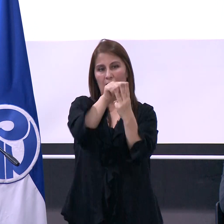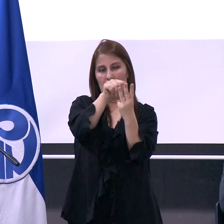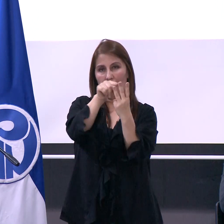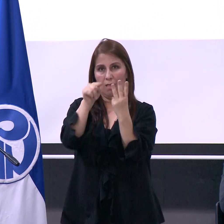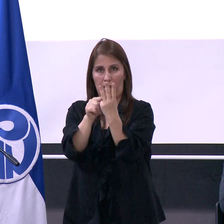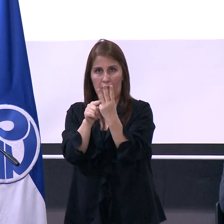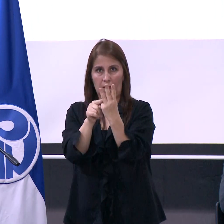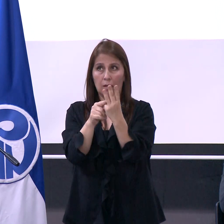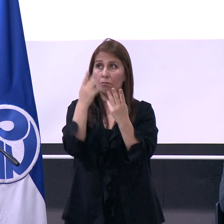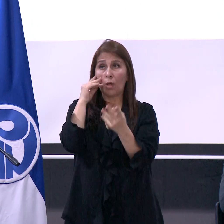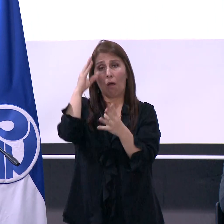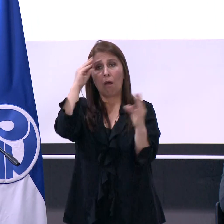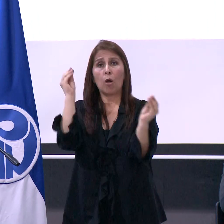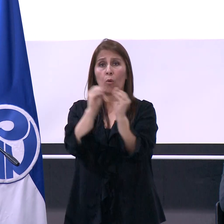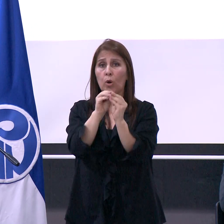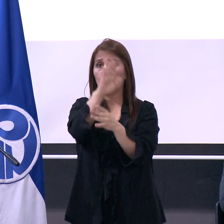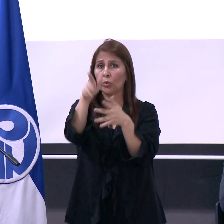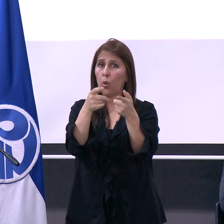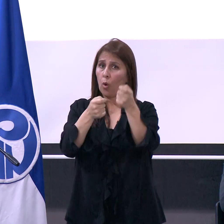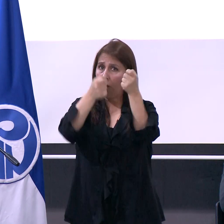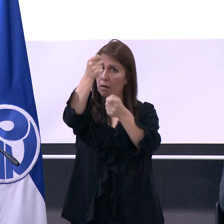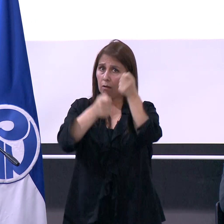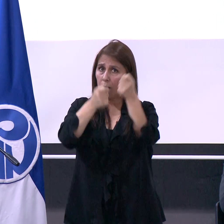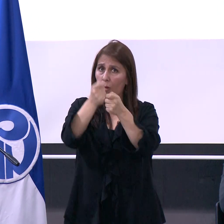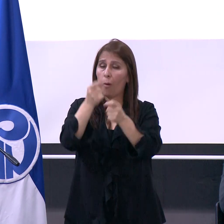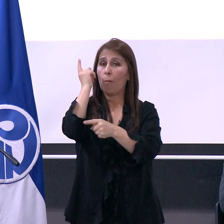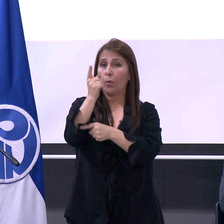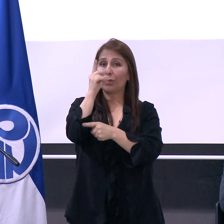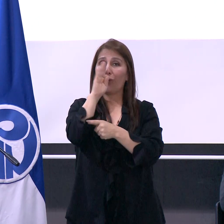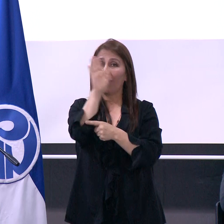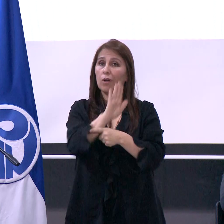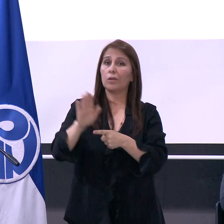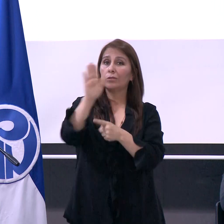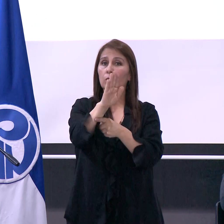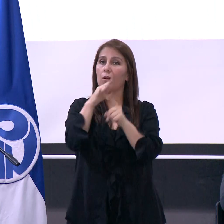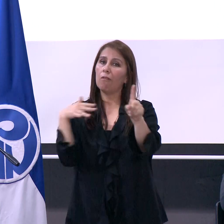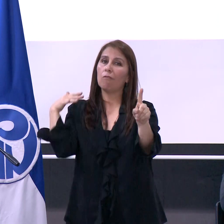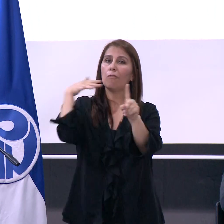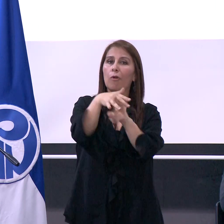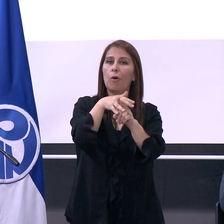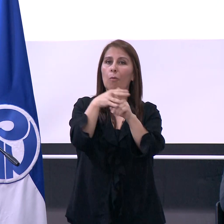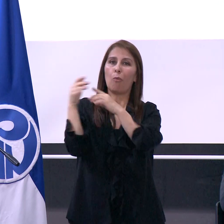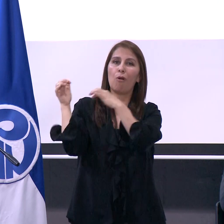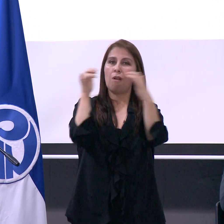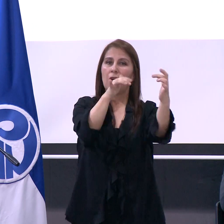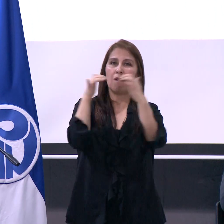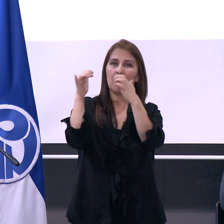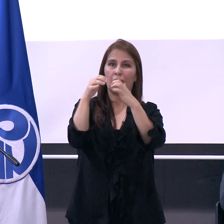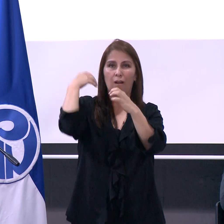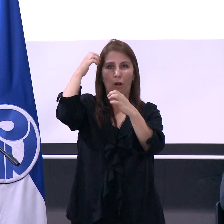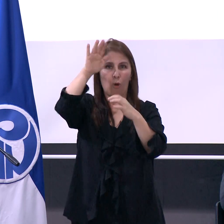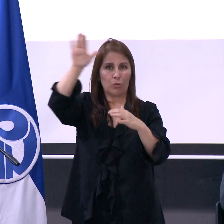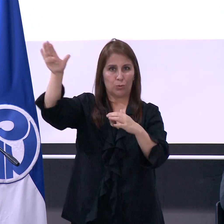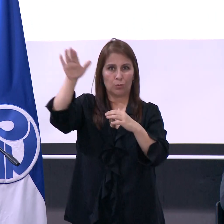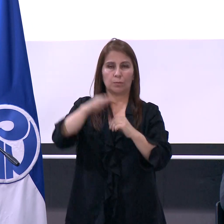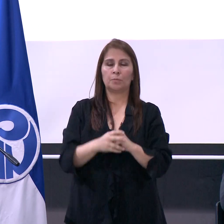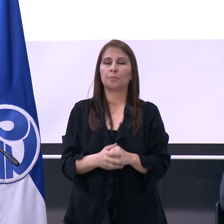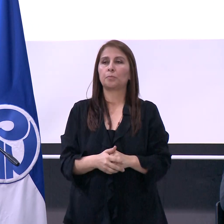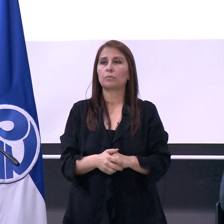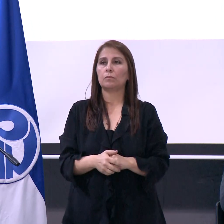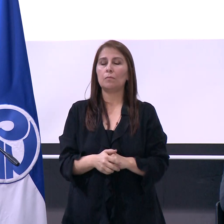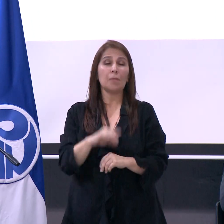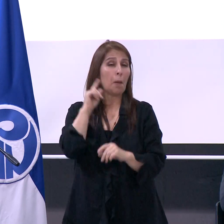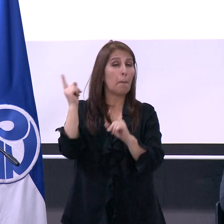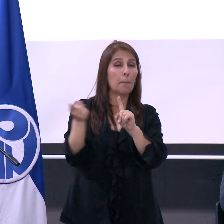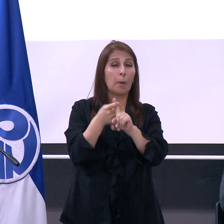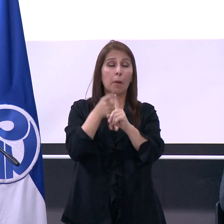dinámicas económicas y del nuevo orden político y nacional marcado por la guerra fría el primer intento fue